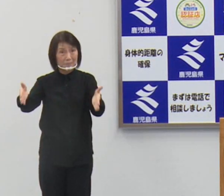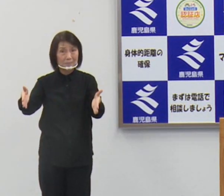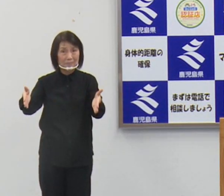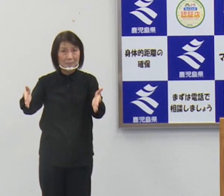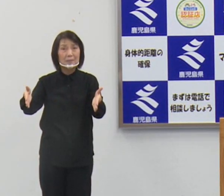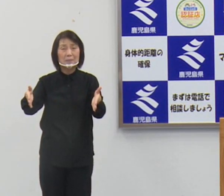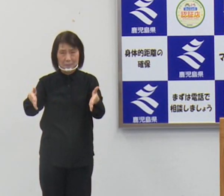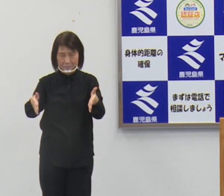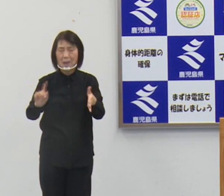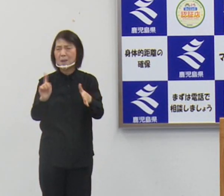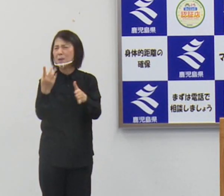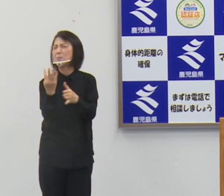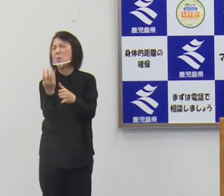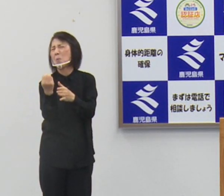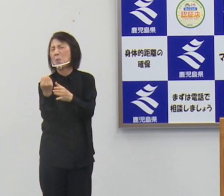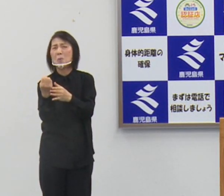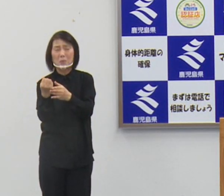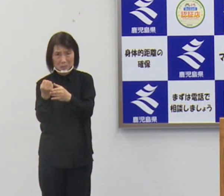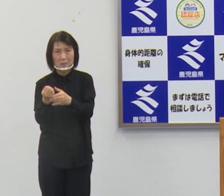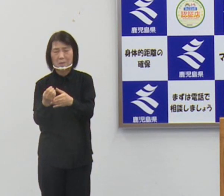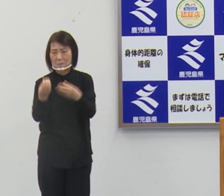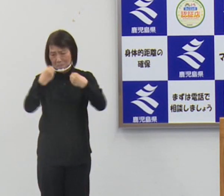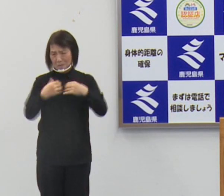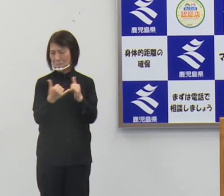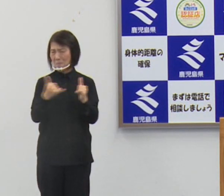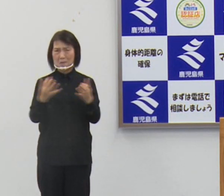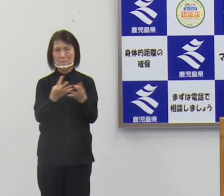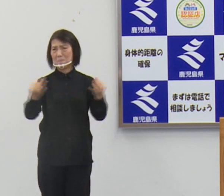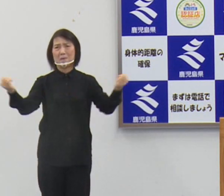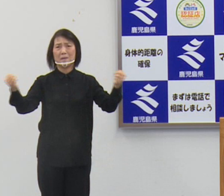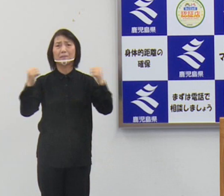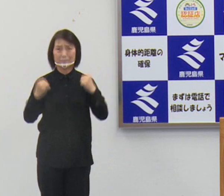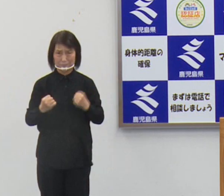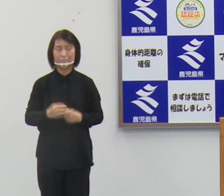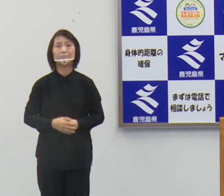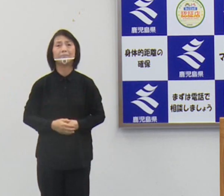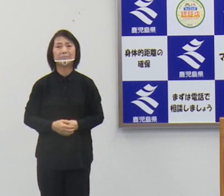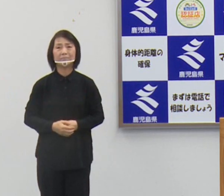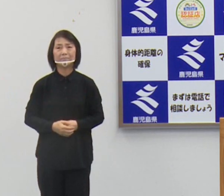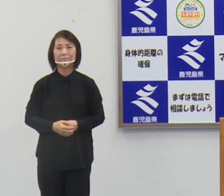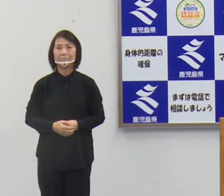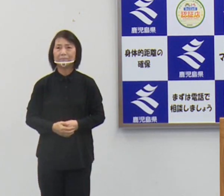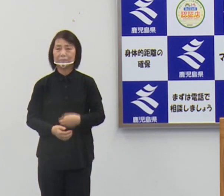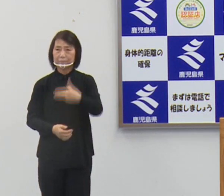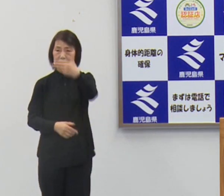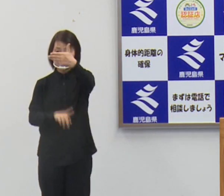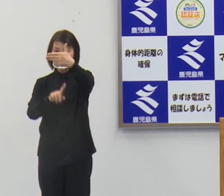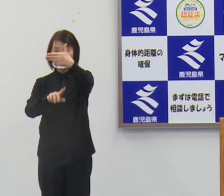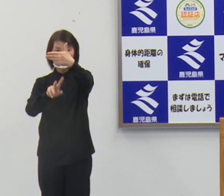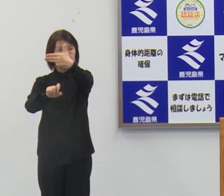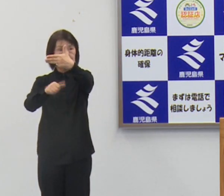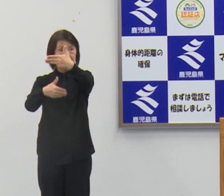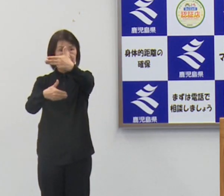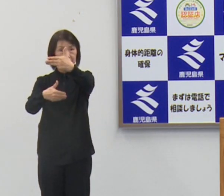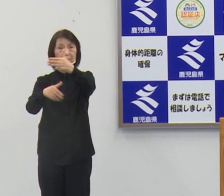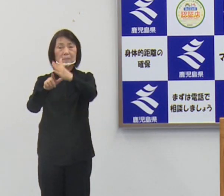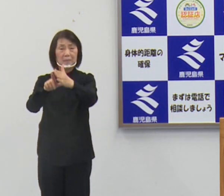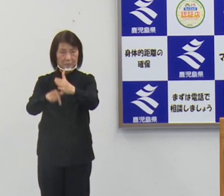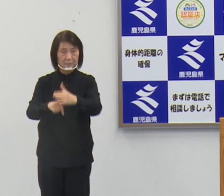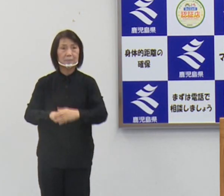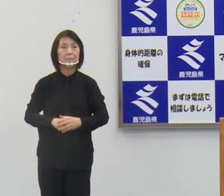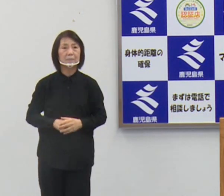感染者が確認をされてきております。その間8月19日には過去最